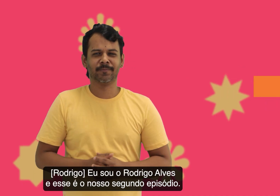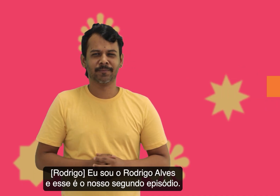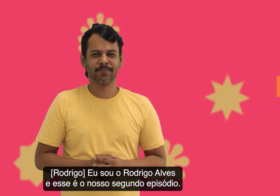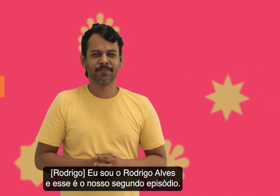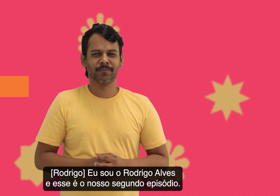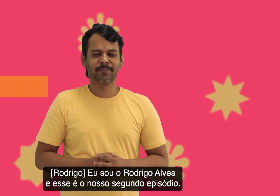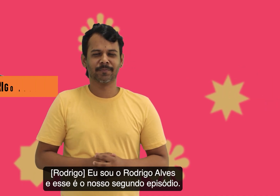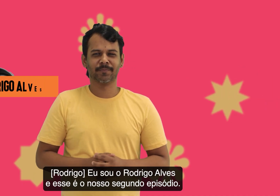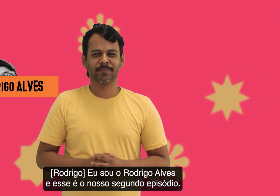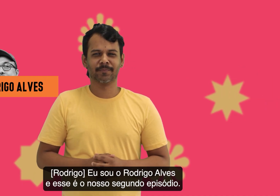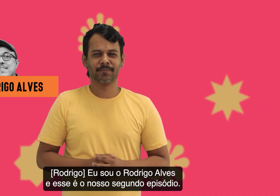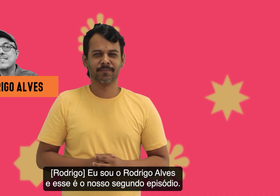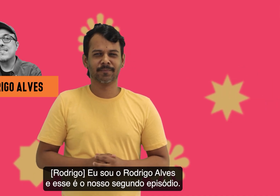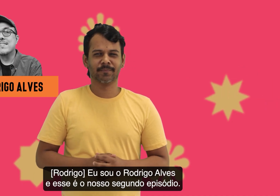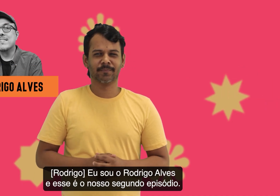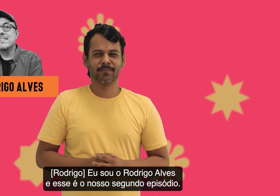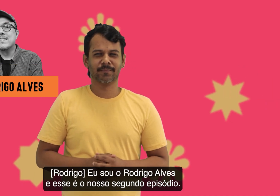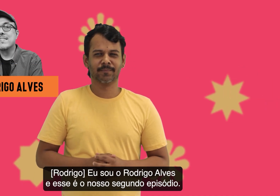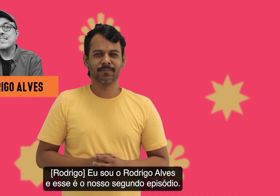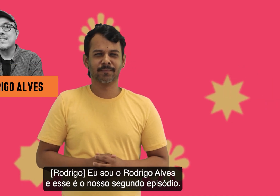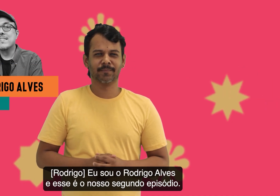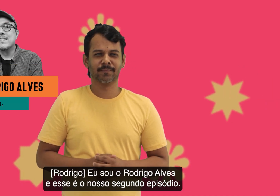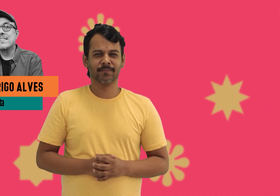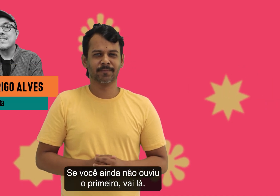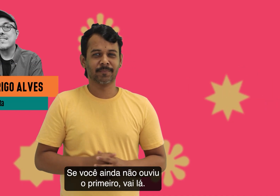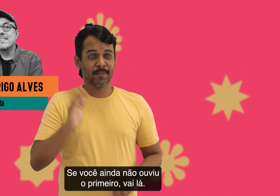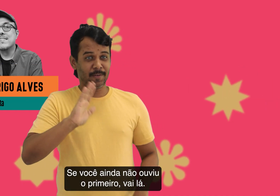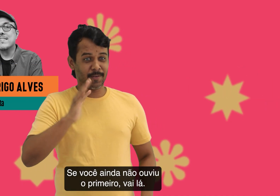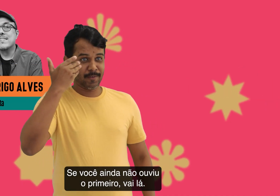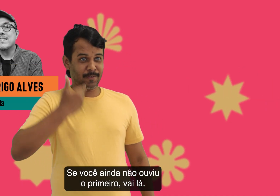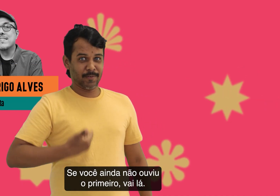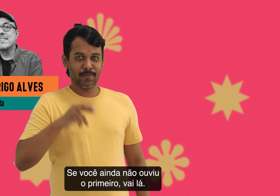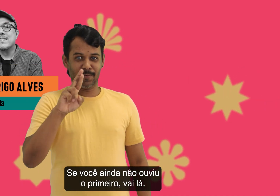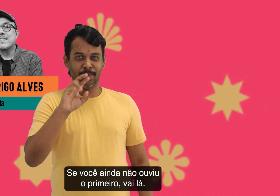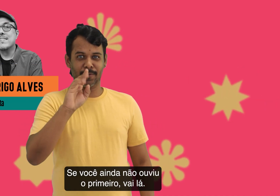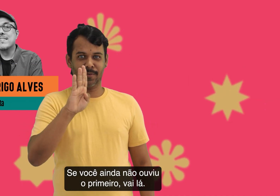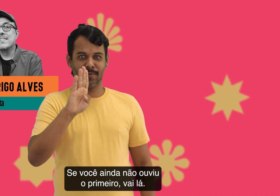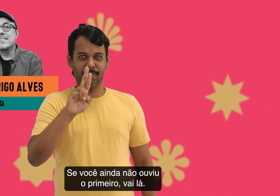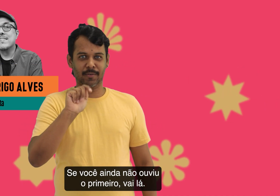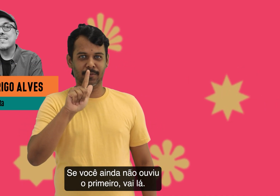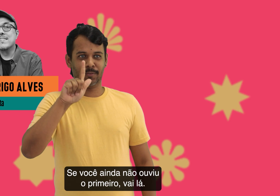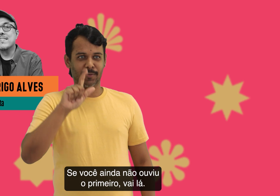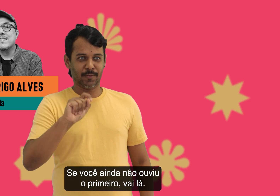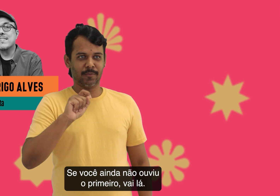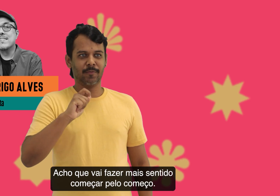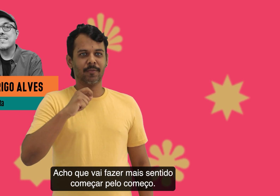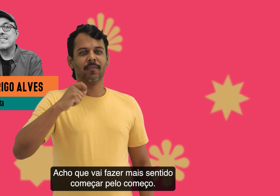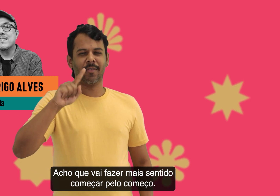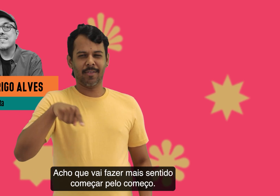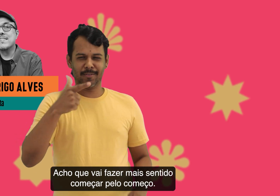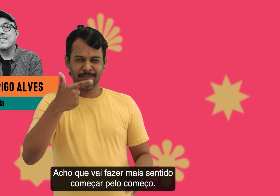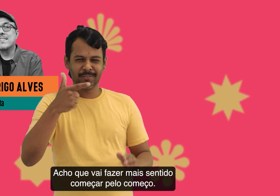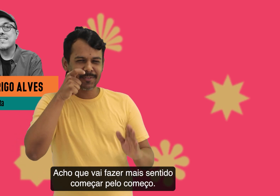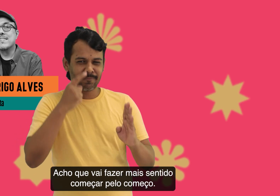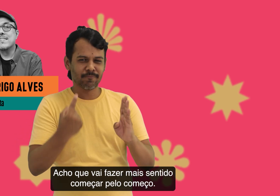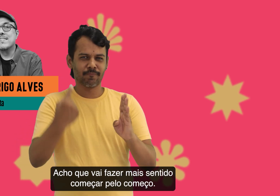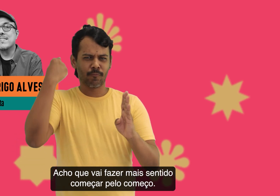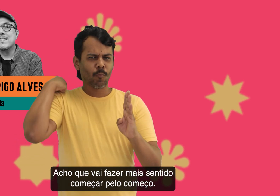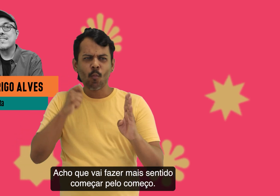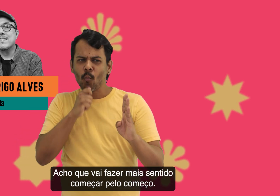Eu sou o Rodrigo Alves e esse é o nosso segundo episódio. Se você ainda não ouviu o primeiro, vai lá. Acho que vai fazer mais sentido começar